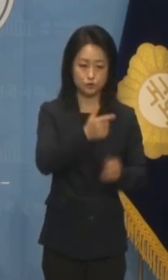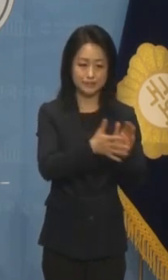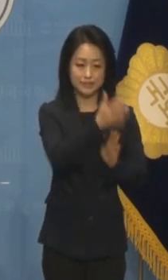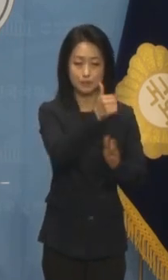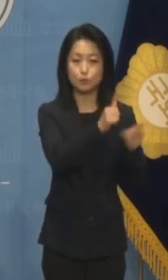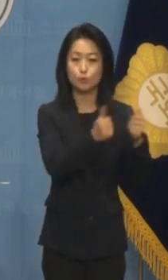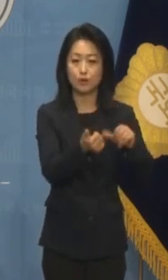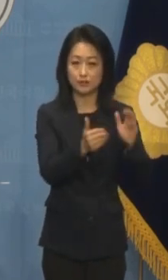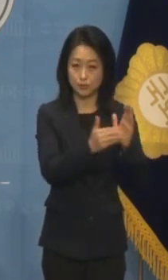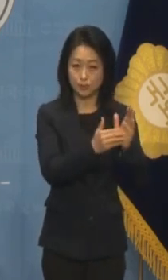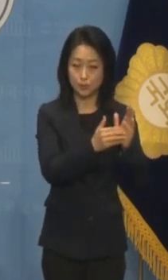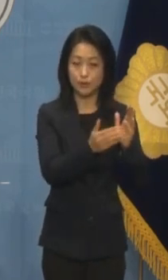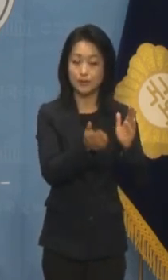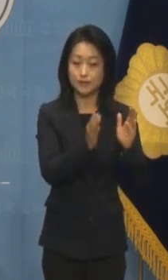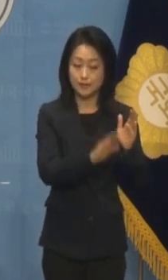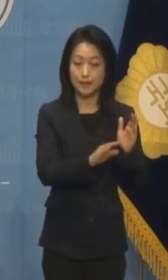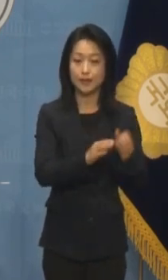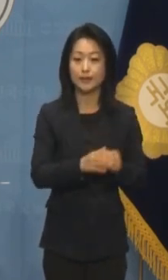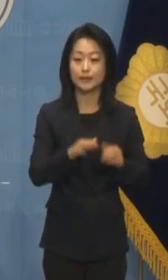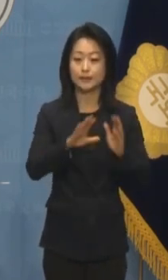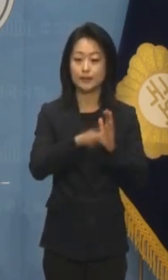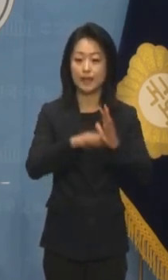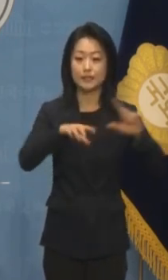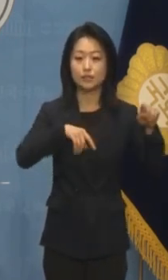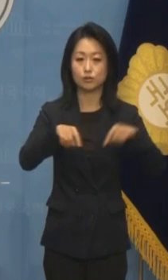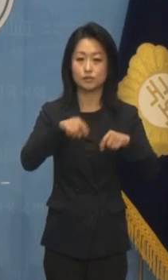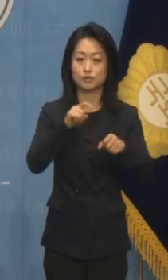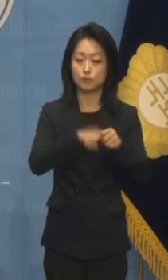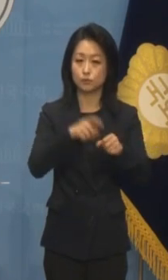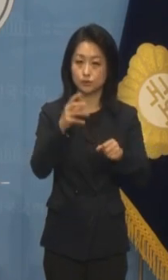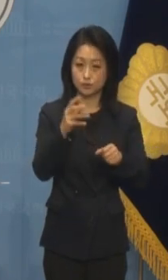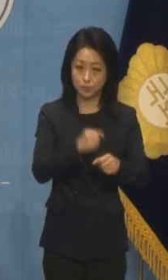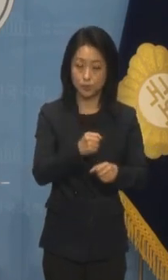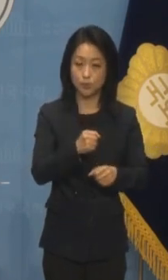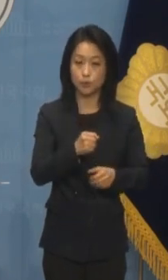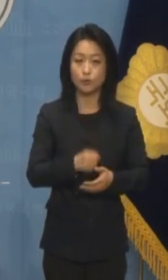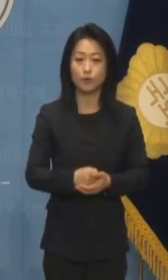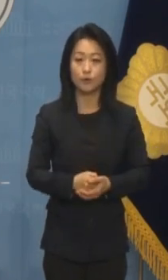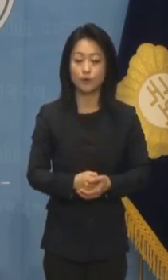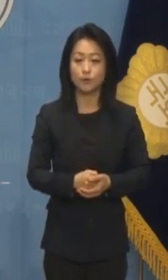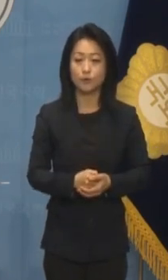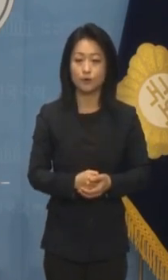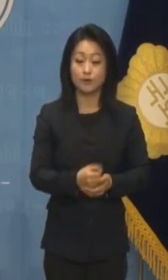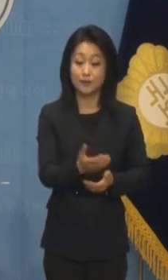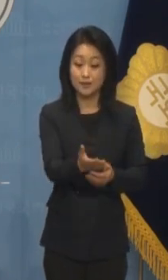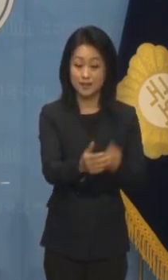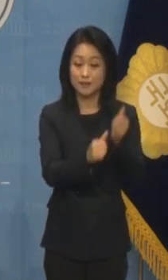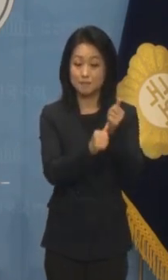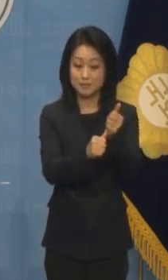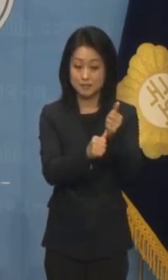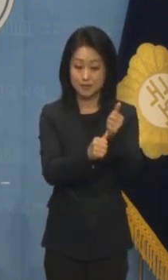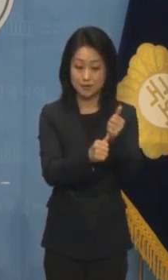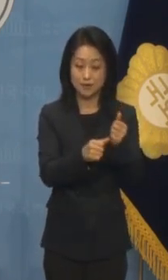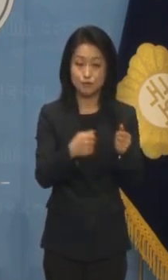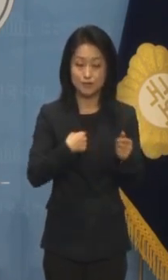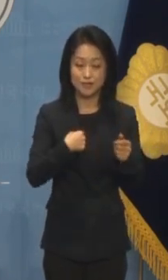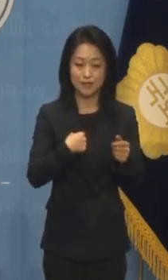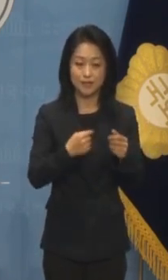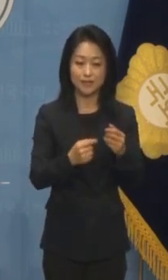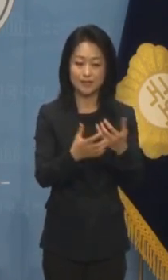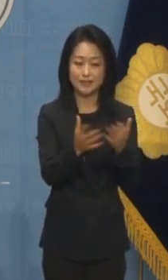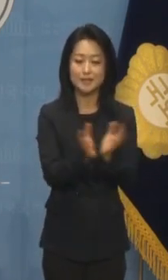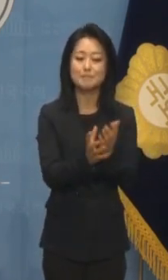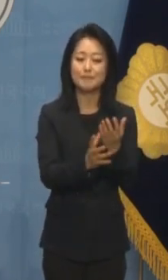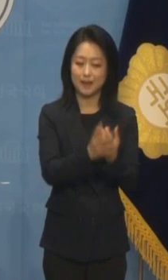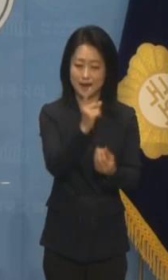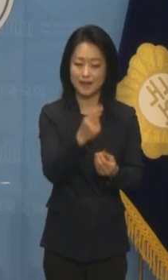그런데 당시에 정치적으로 김 비서관이 예를 뭐 김비서관 사실 핵심이었으니까 그냥